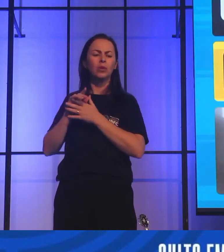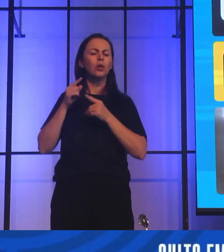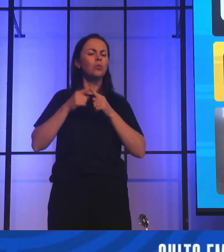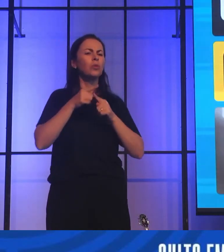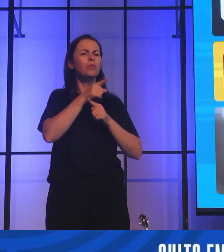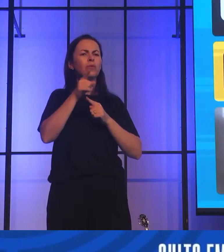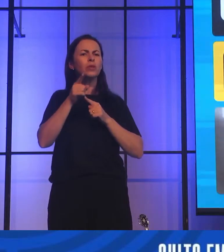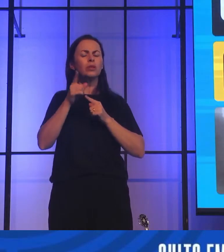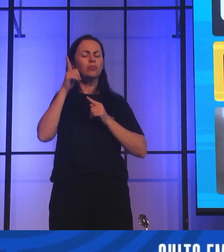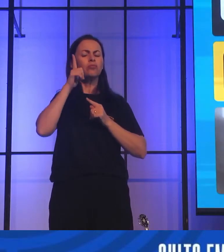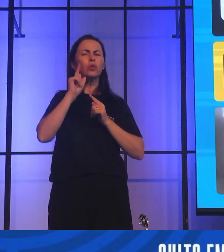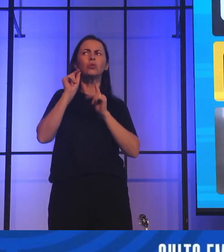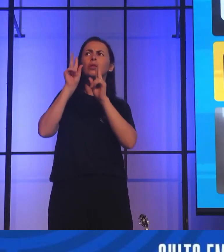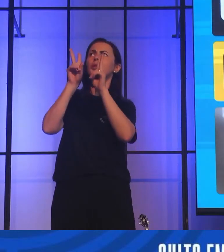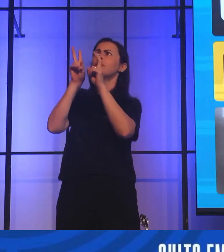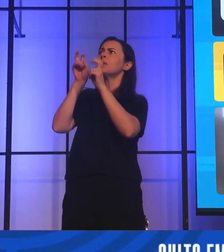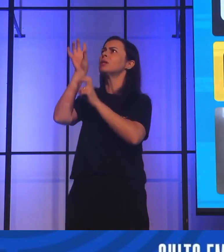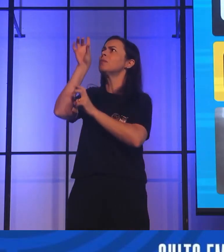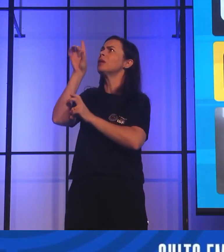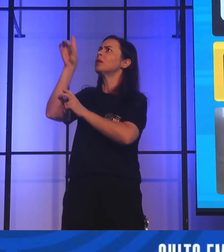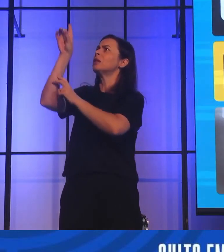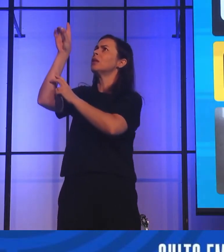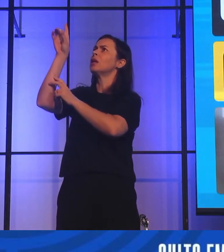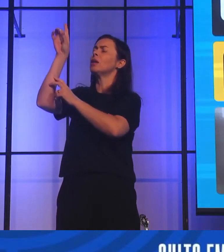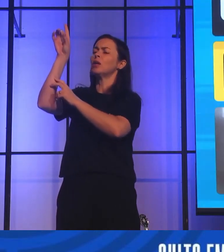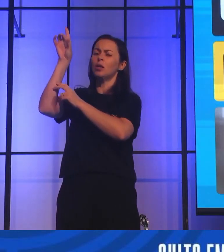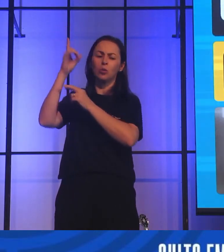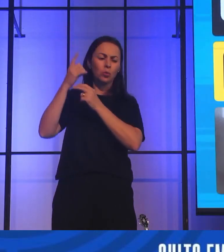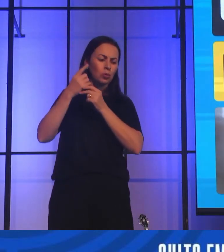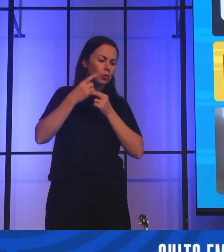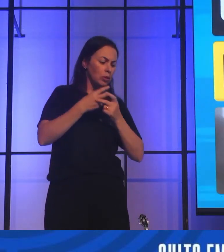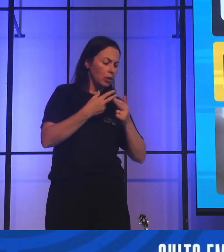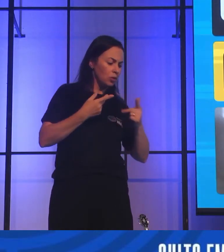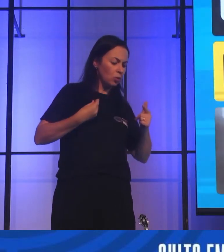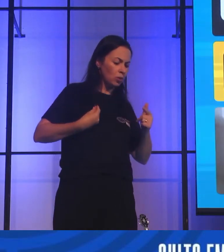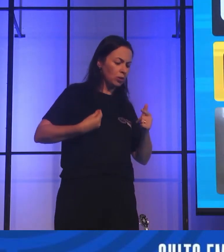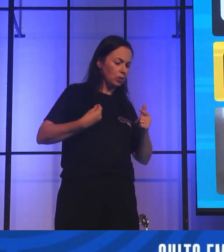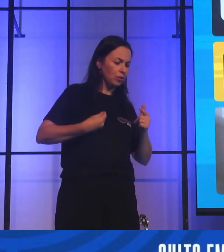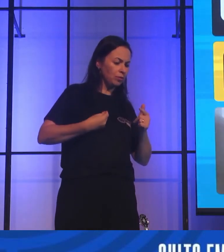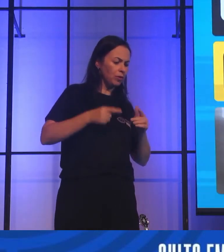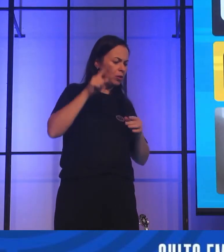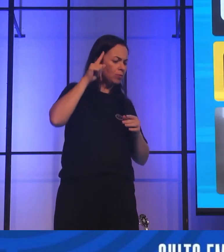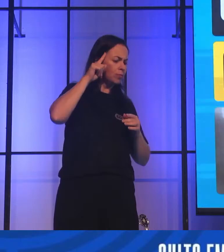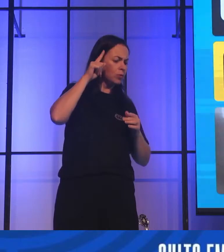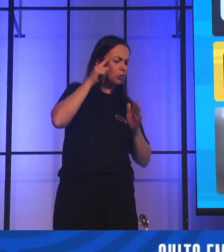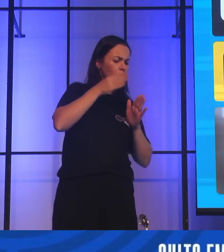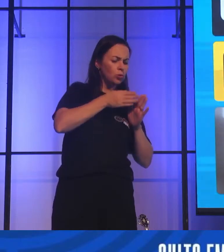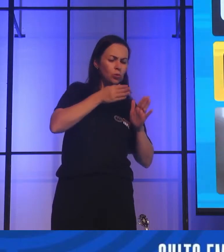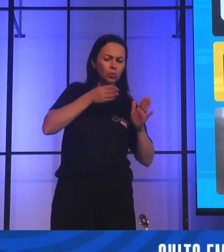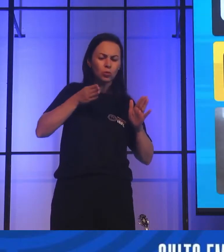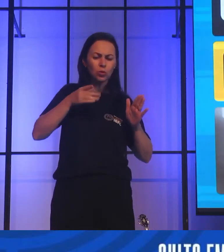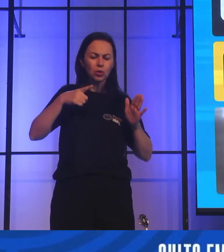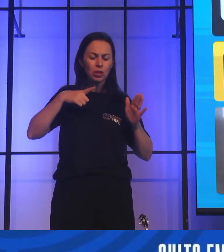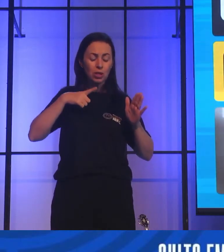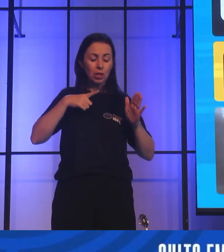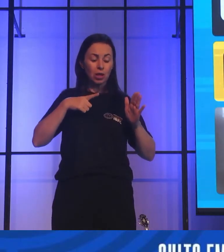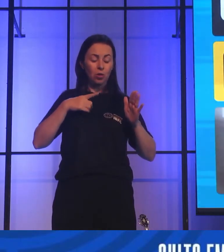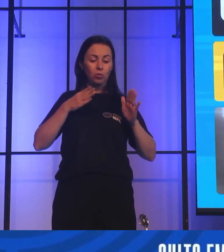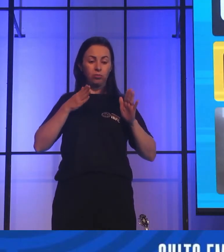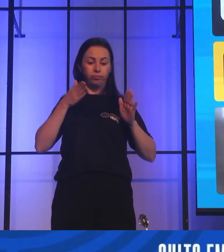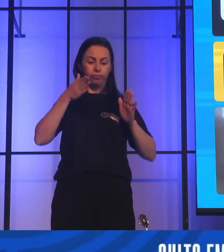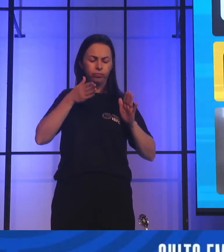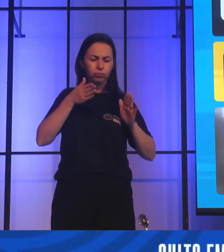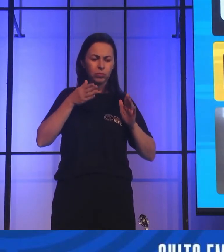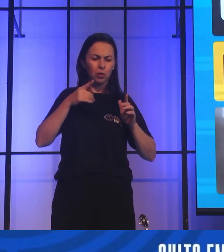consegue perceber Deus na pessoa, na circunstância, que tem levado você a reagir de uma maneira equivocada,